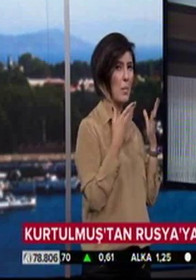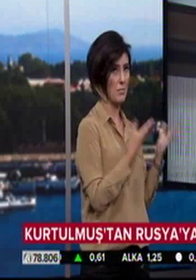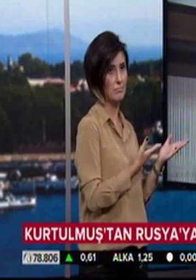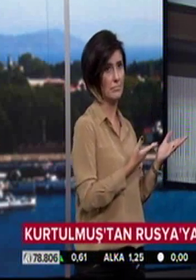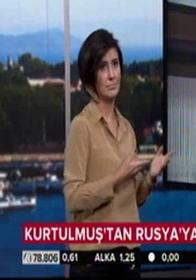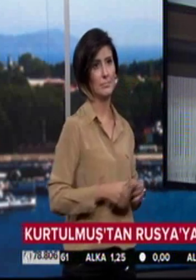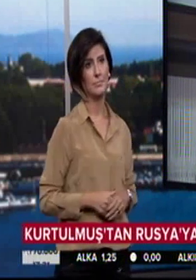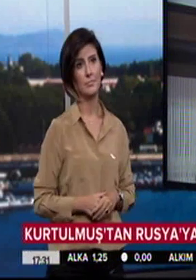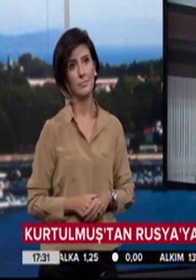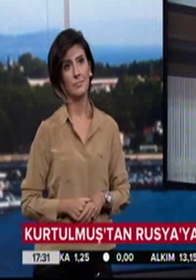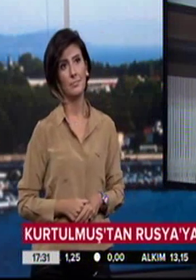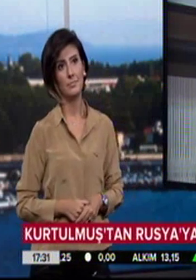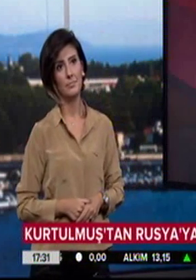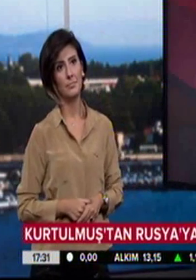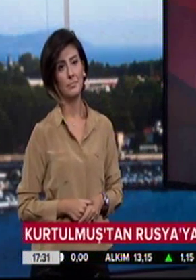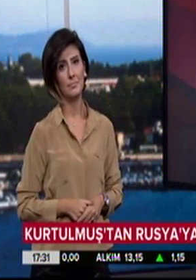bulundu.